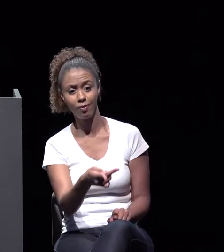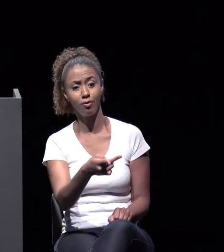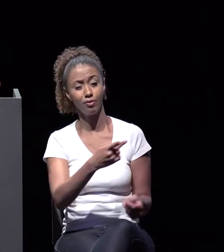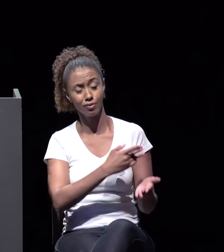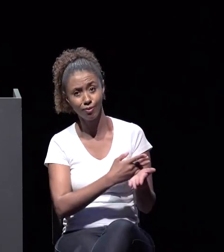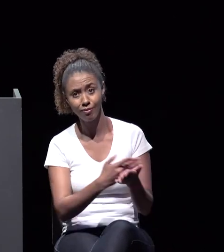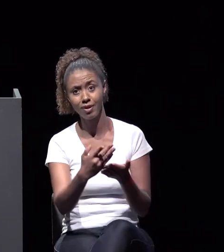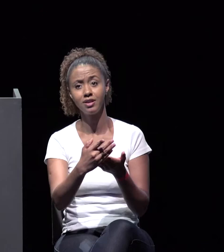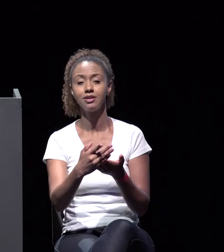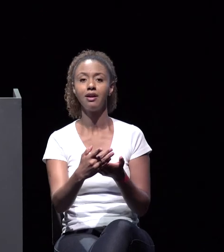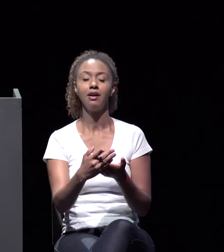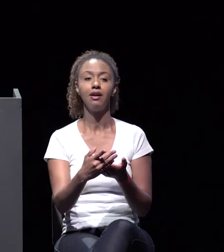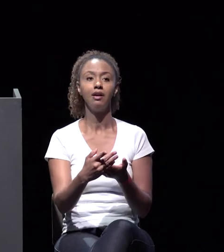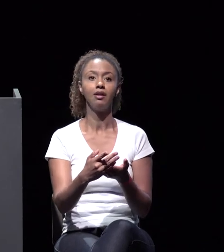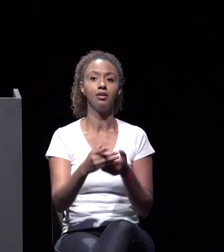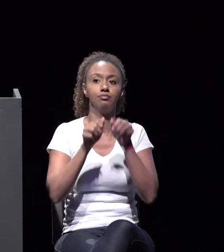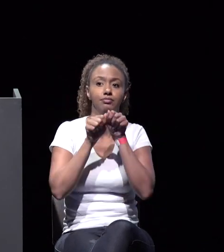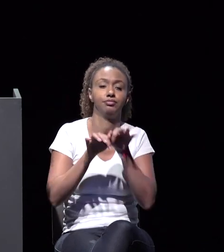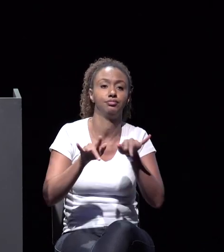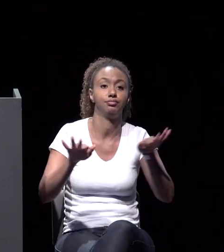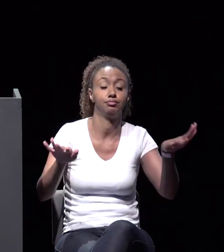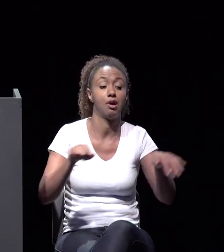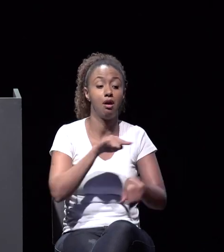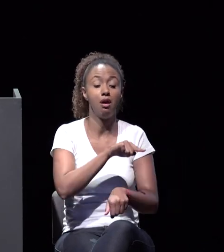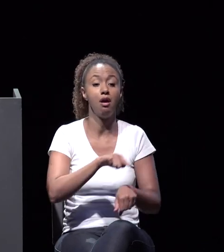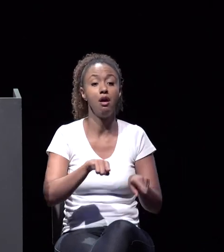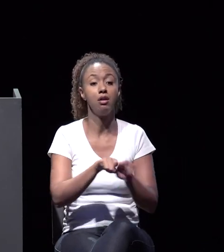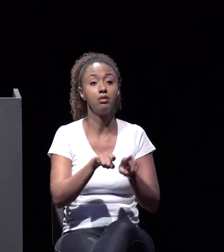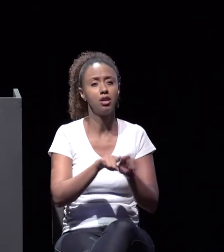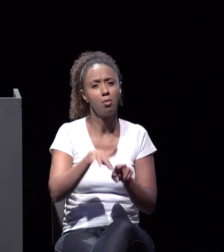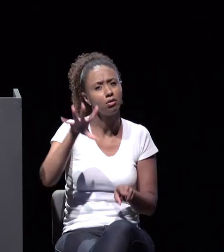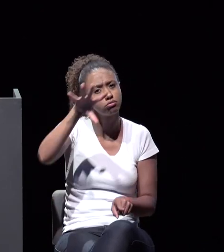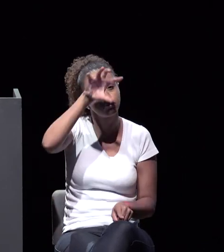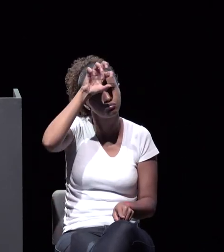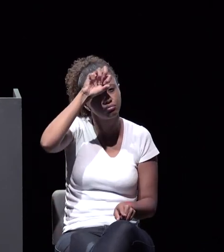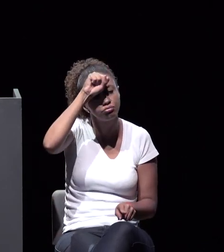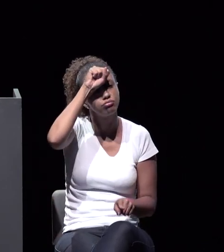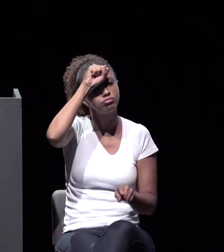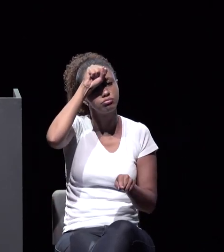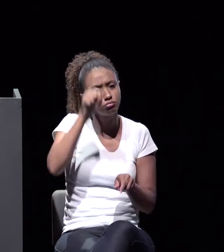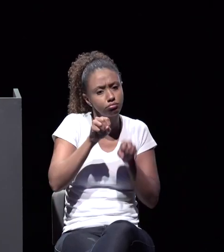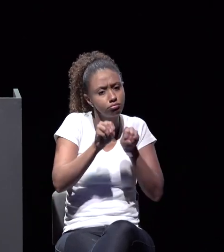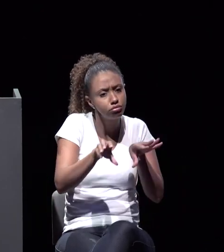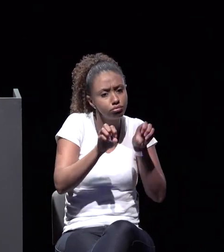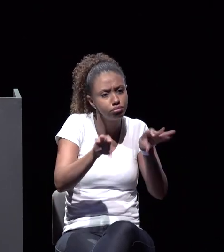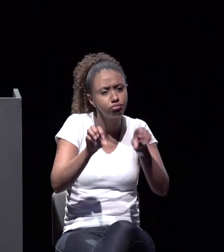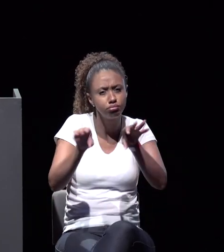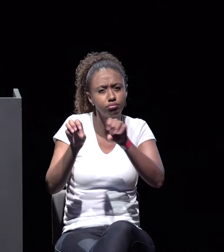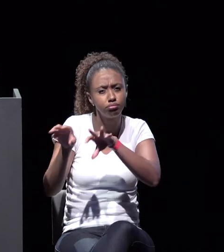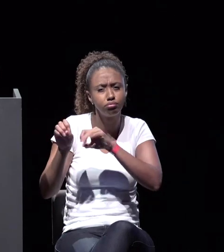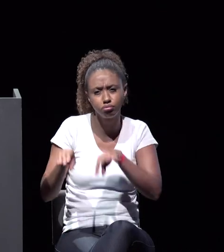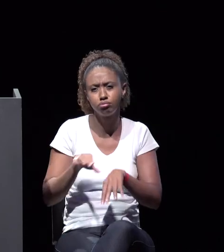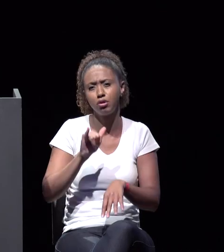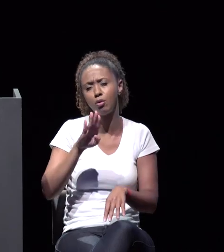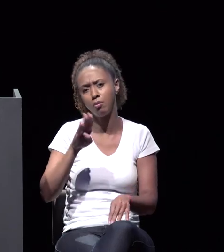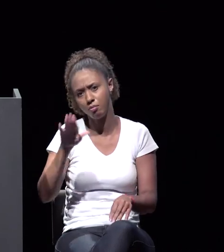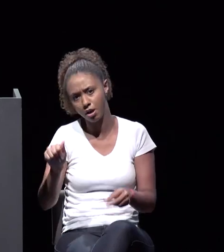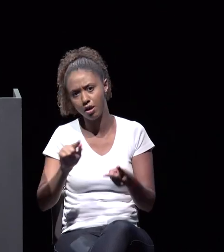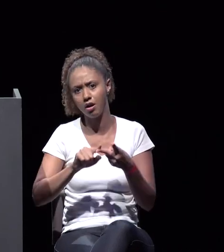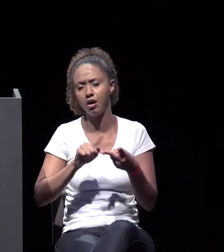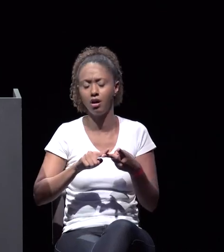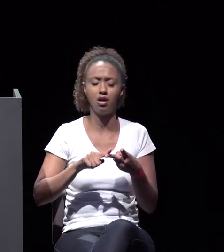nesse gosto popular também ea mãe de santo de outros intelectuais e obás de xangô que vou comentar um pouco